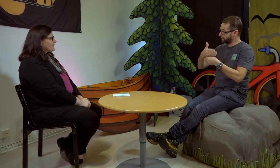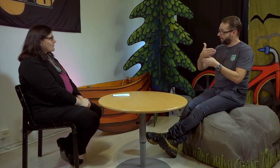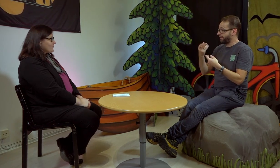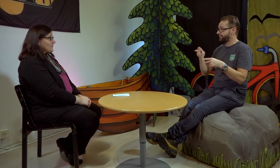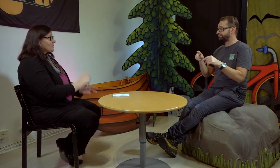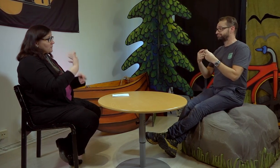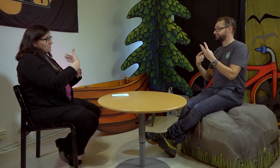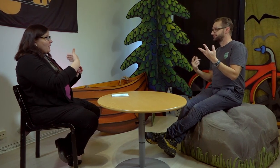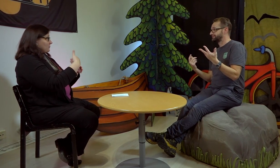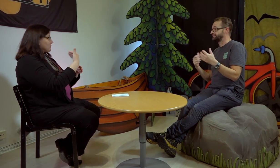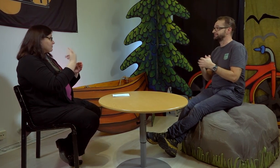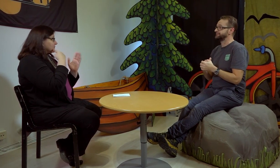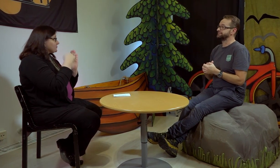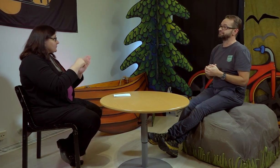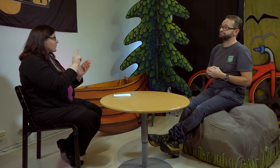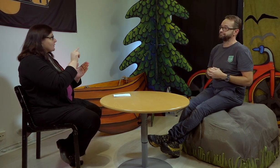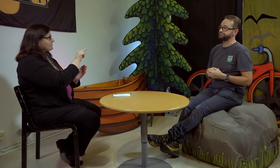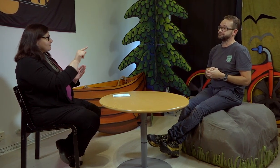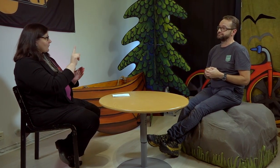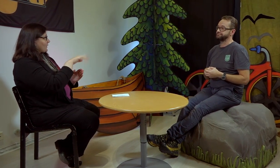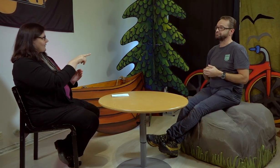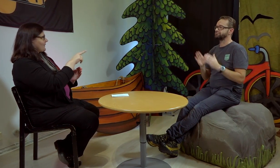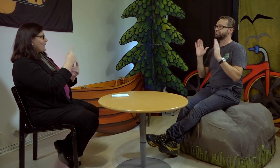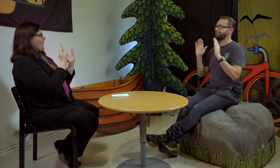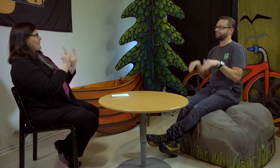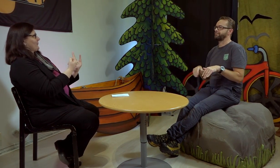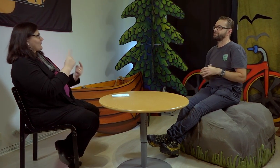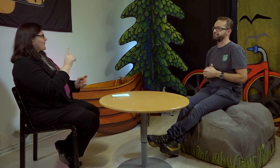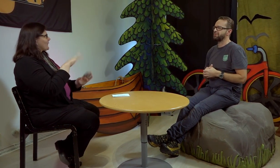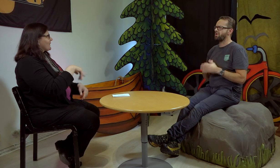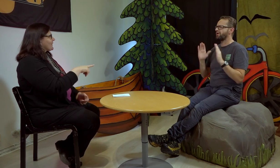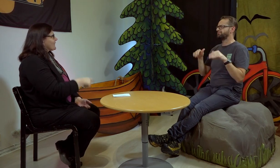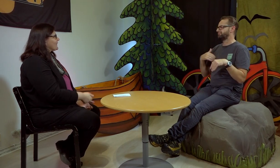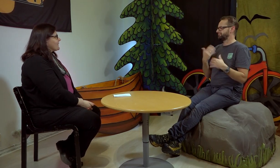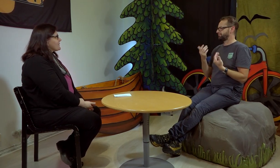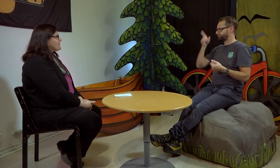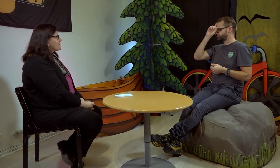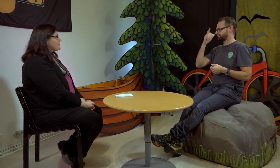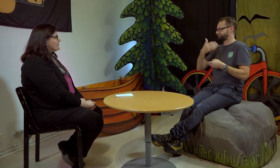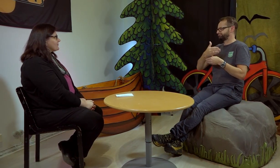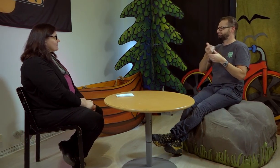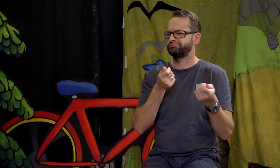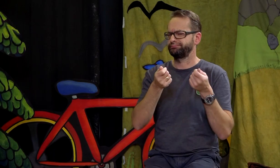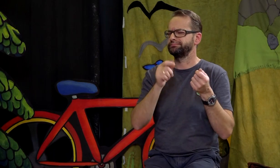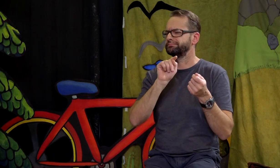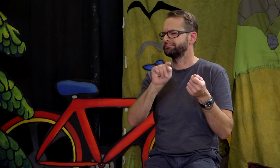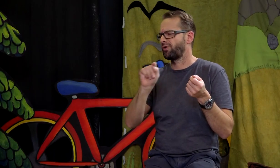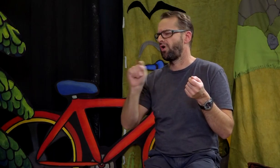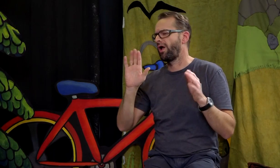Teatterin vai missä alueella? Mikä oli sinun lempinäytelmäsi tai jokin tapahtuma? No Saksassa ohjasin